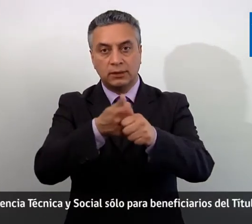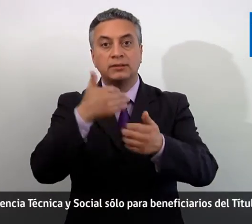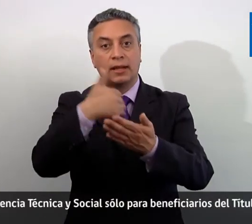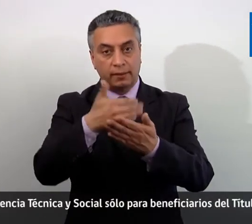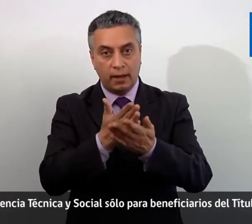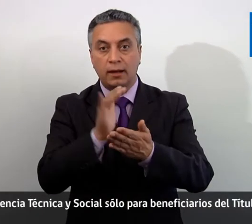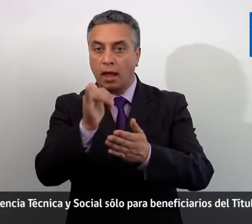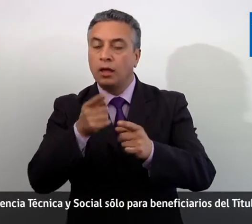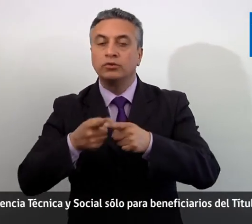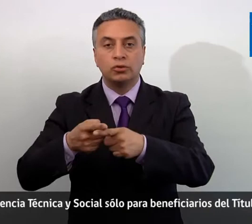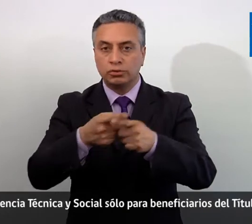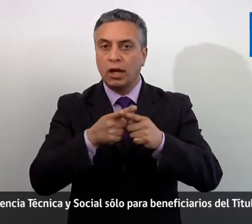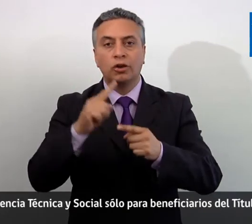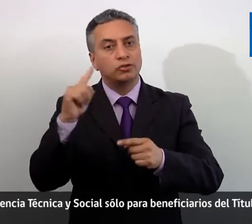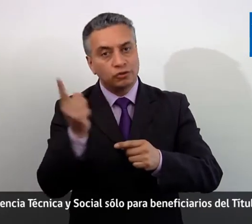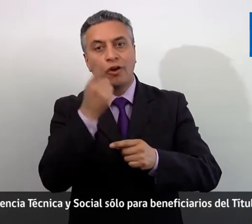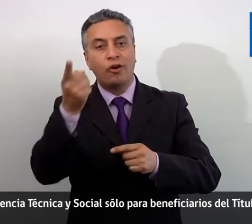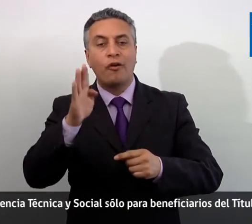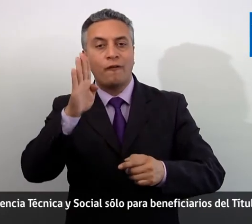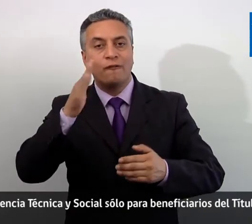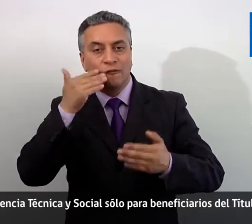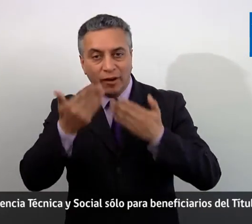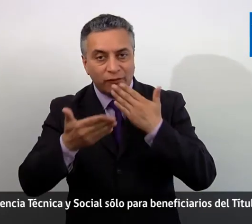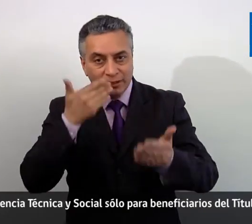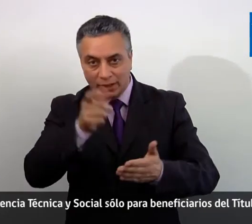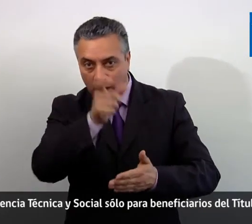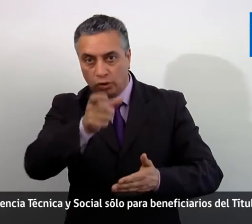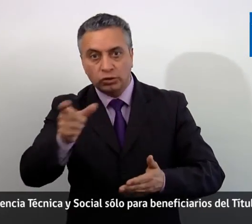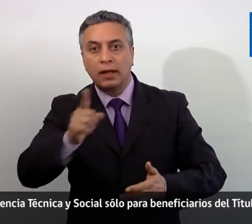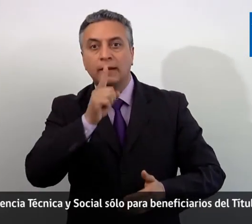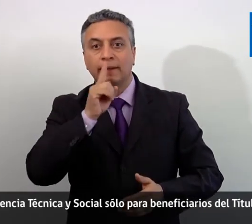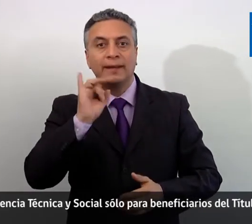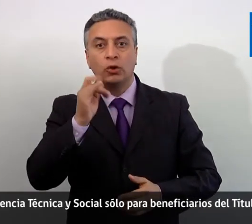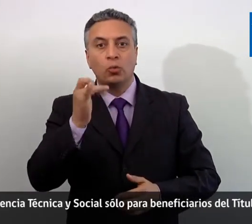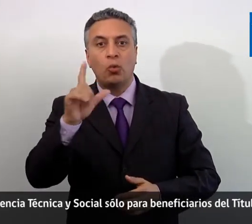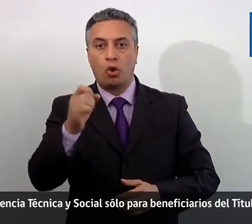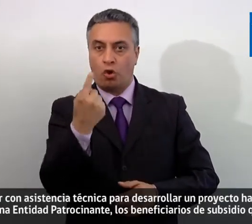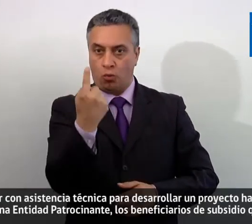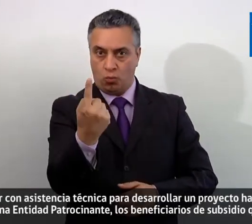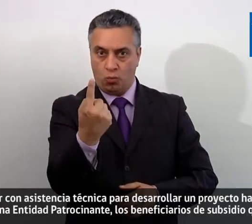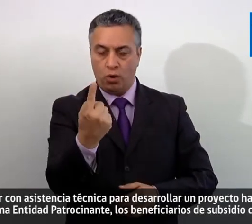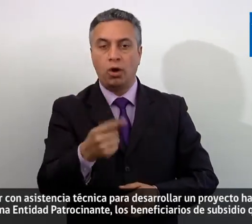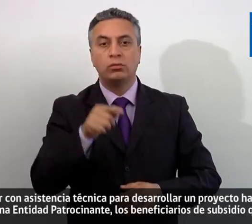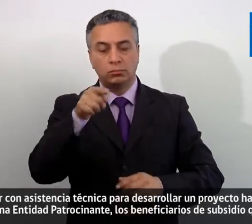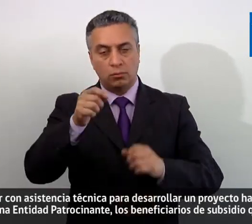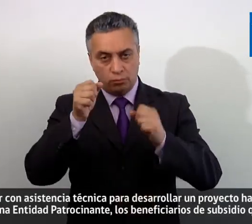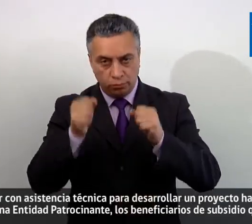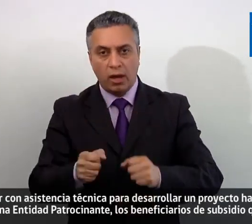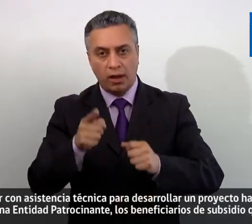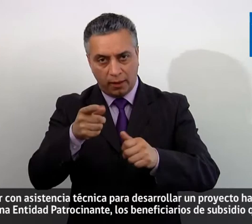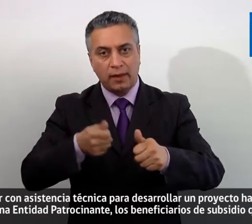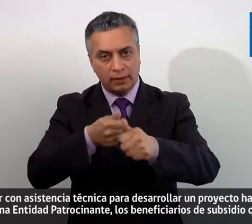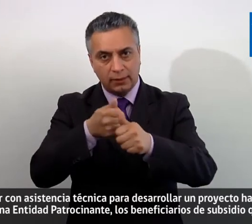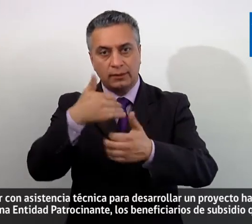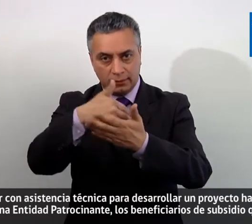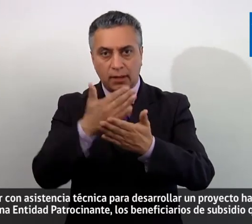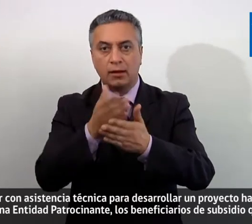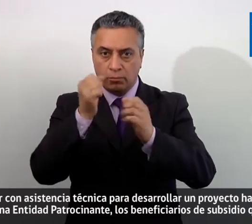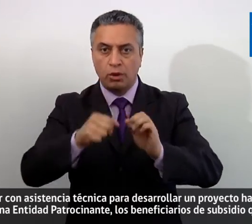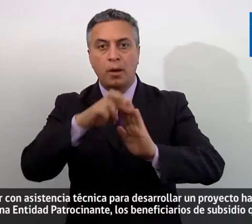Asistencia técnica y social solo para beneficiarios del Título 1. Podrán contar con asistencia técnica para desarrollar un proyecto